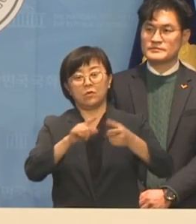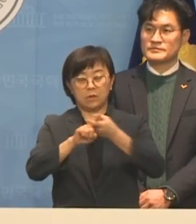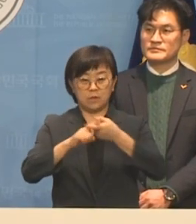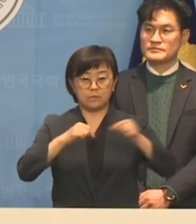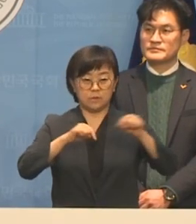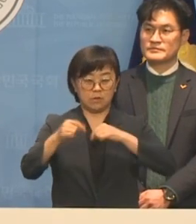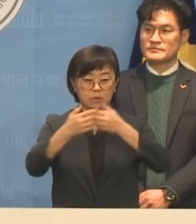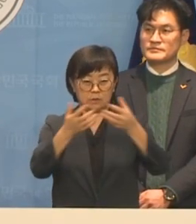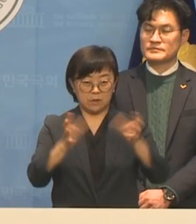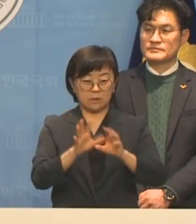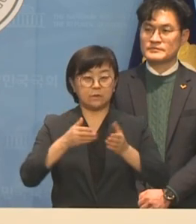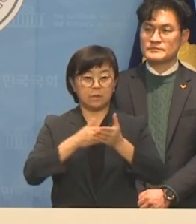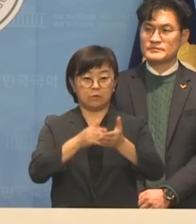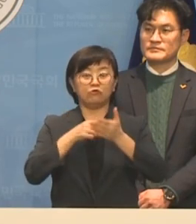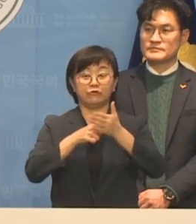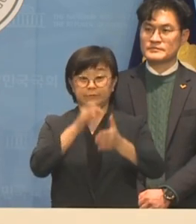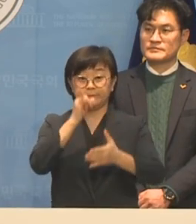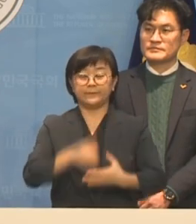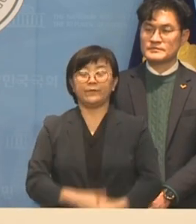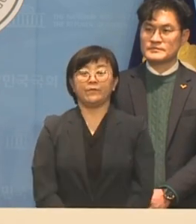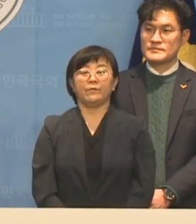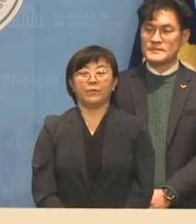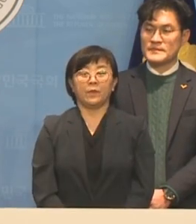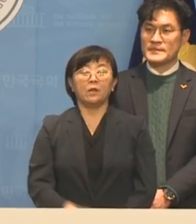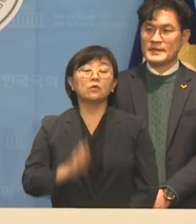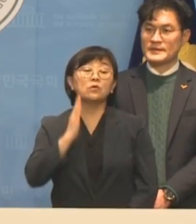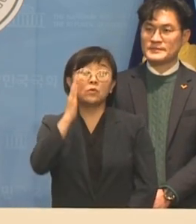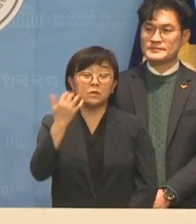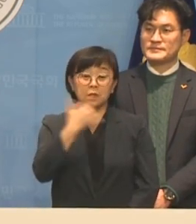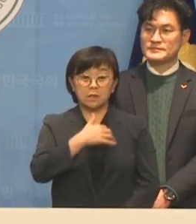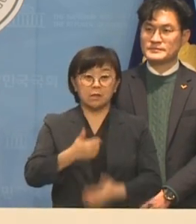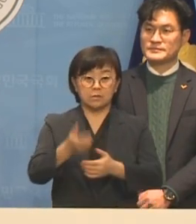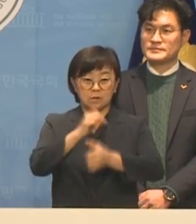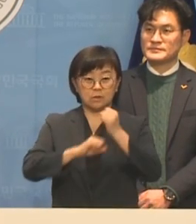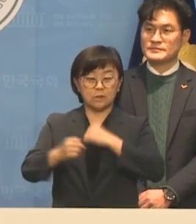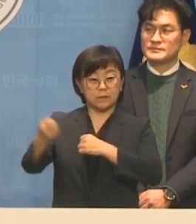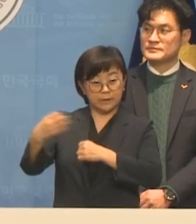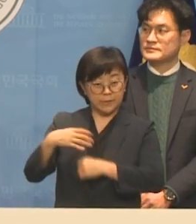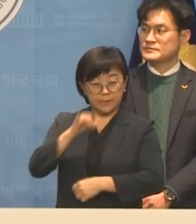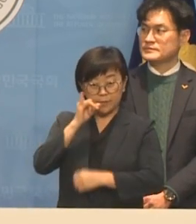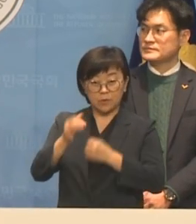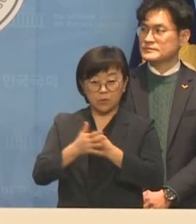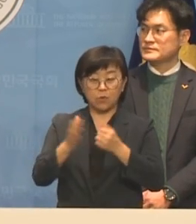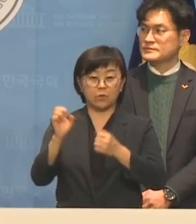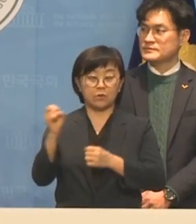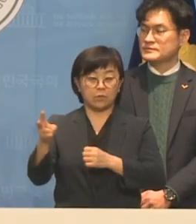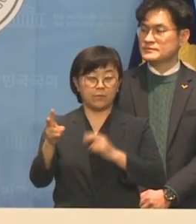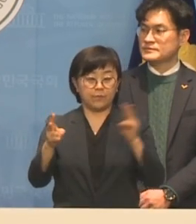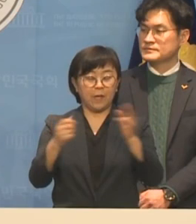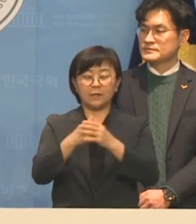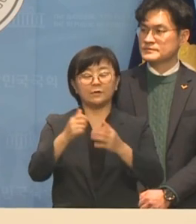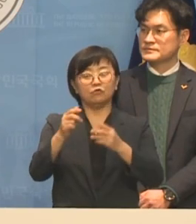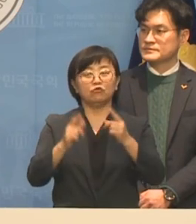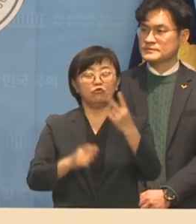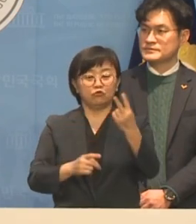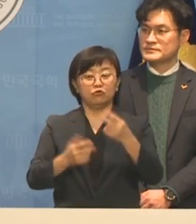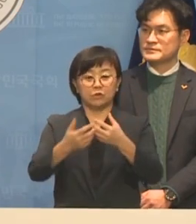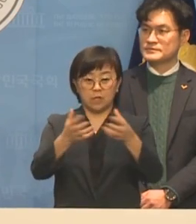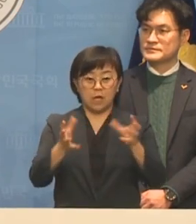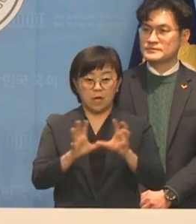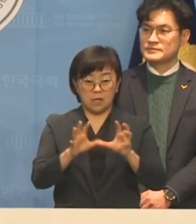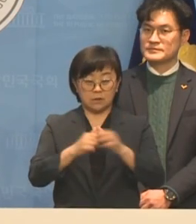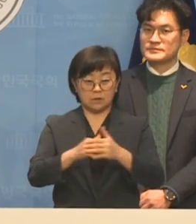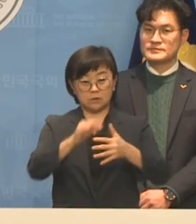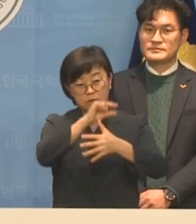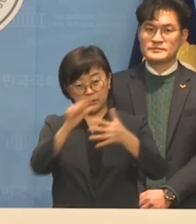정당을 제안하고 추진하여 왔습니다. 이에 녹색당이 적극 화답해 주셨고 양당은 이제 당내 추인 절차를